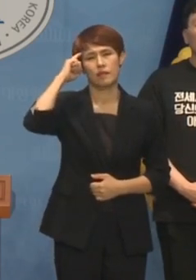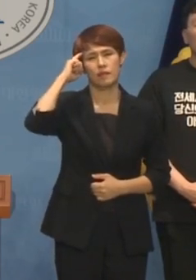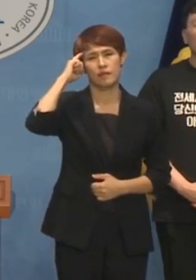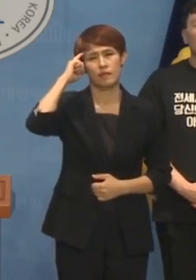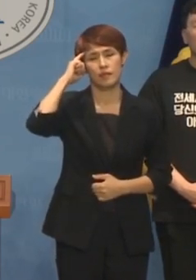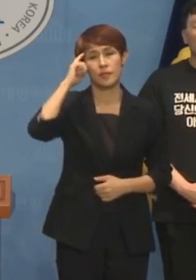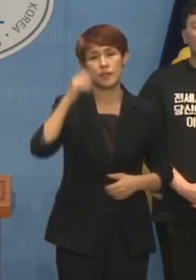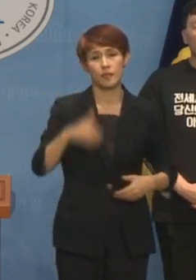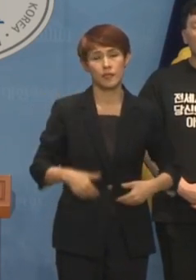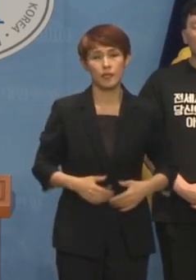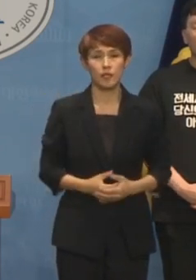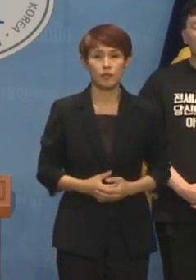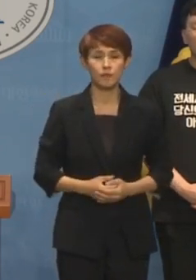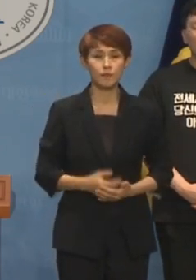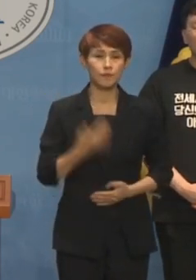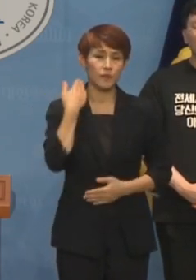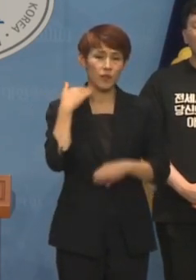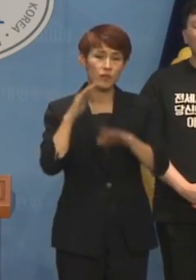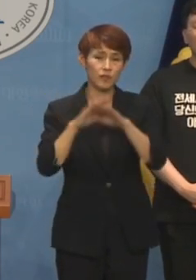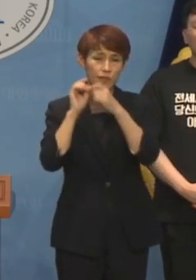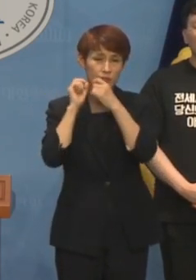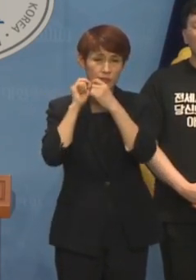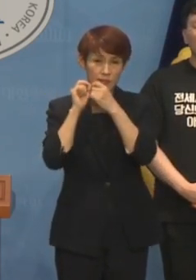됐습니다. 사실 전세 사기